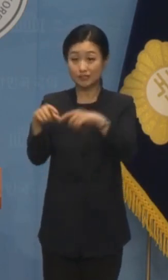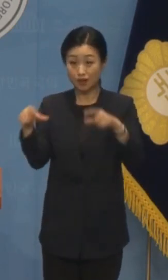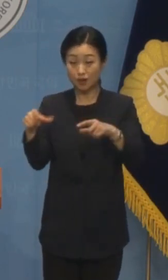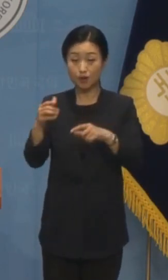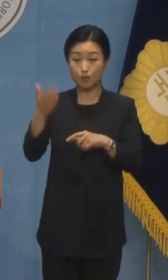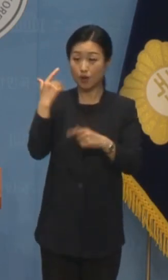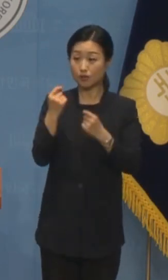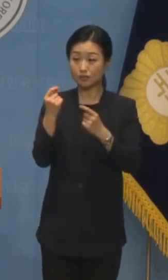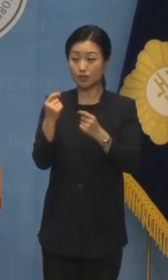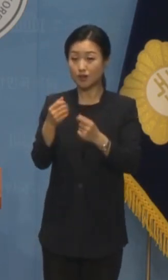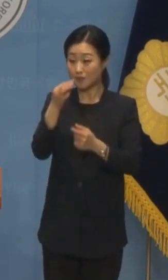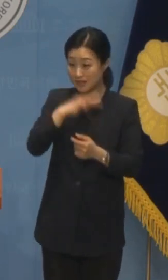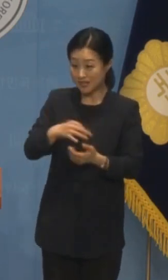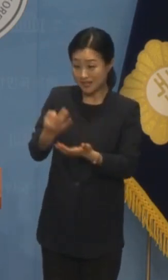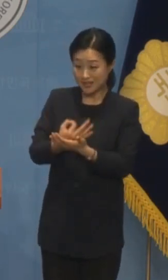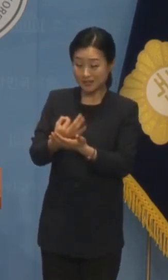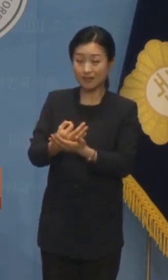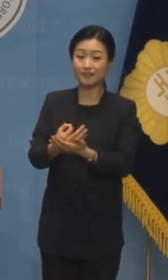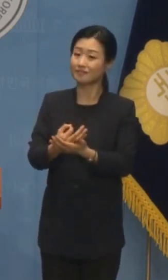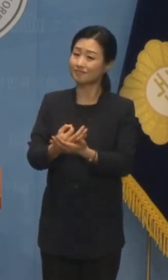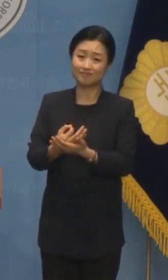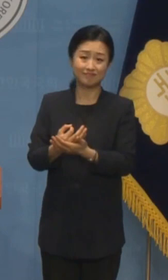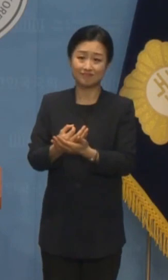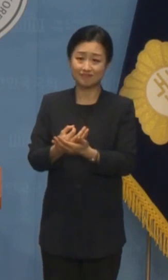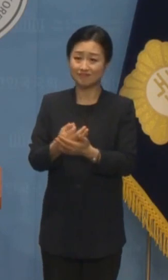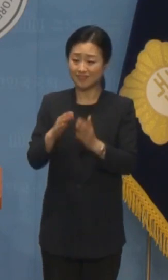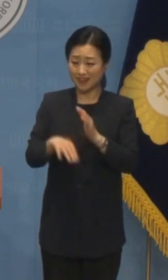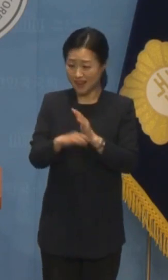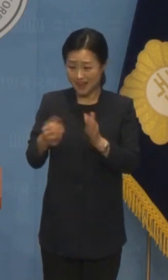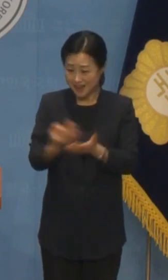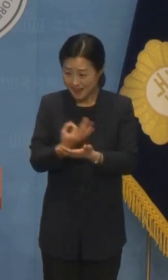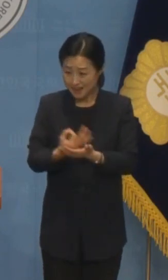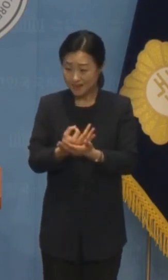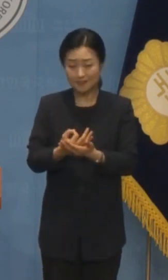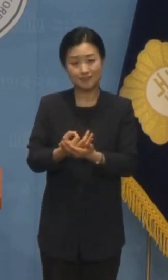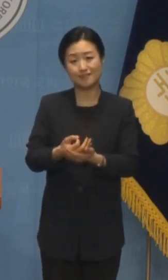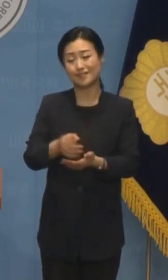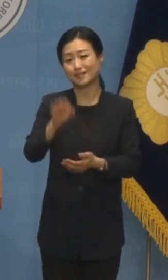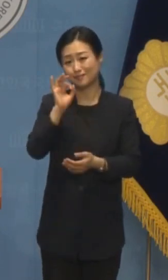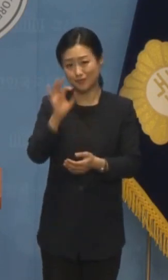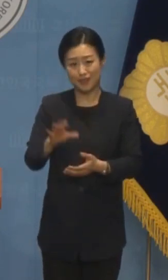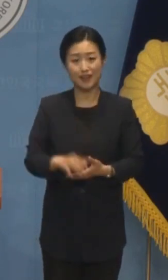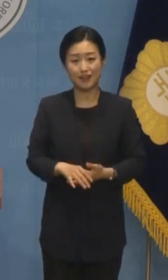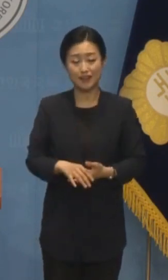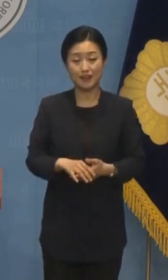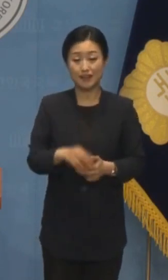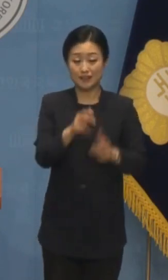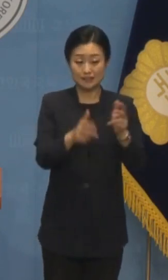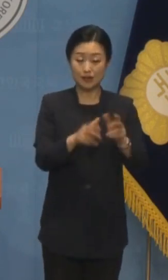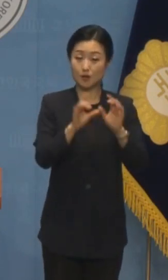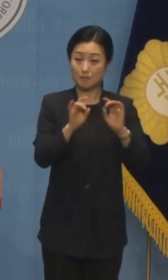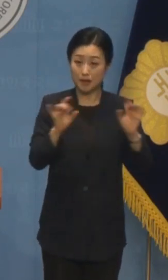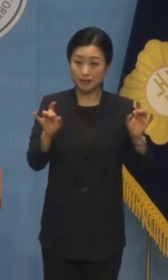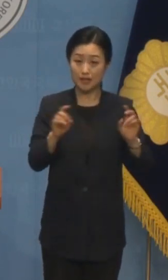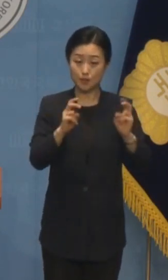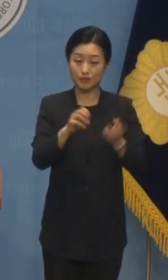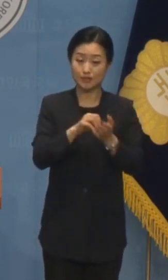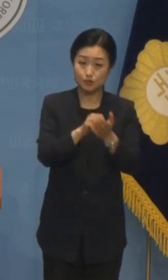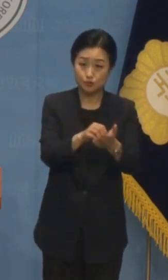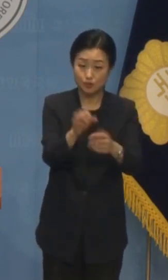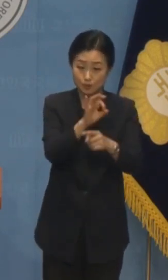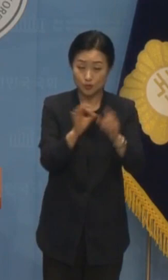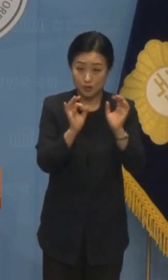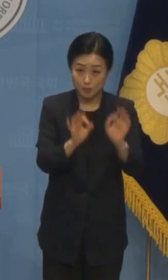과거와 같은 낙수 효과가 생기지 않는다는 것은 다른 자료를 통해서도 확인이 가능한데요. 산업별 취업 유발 계수 통계를